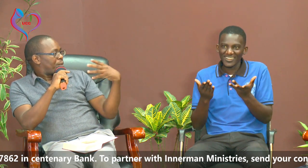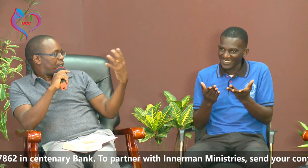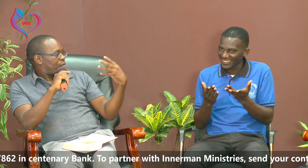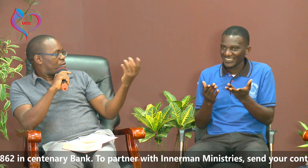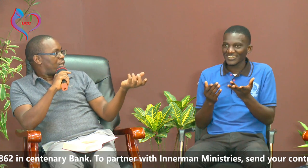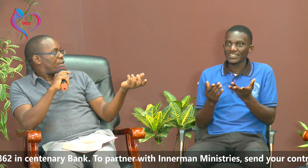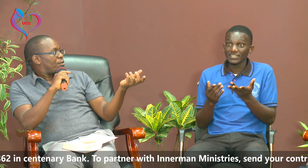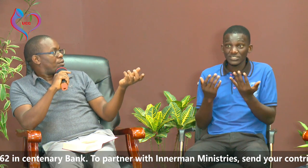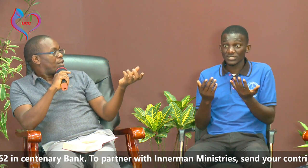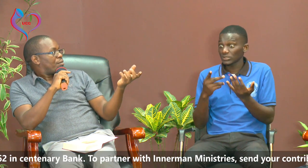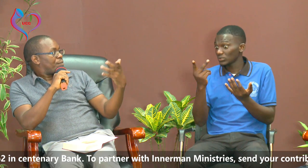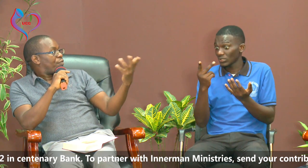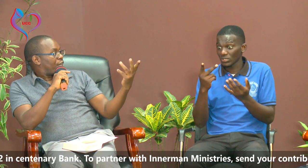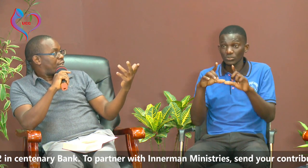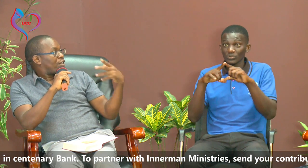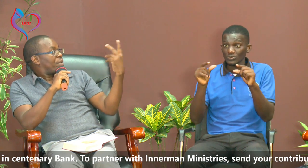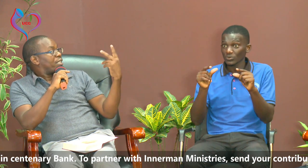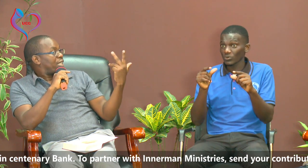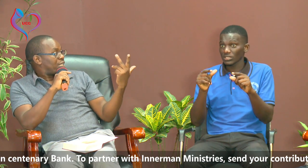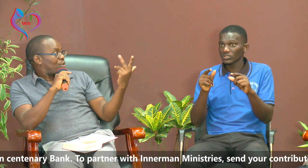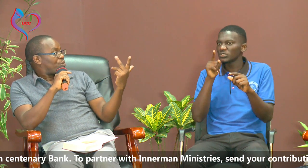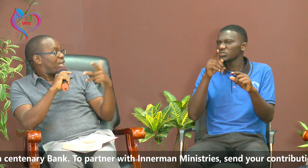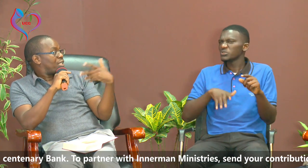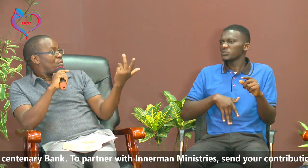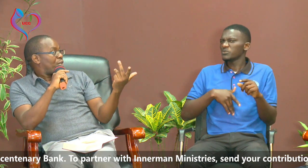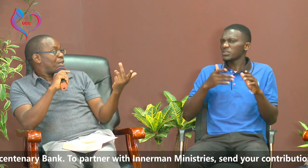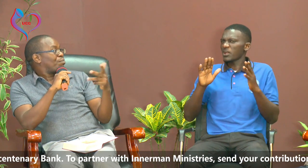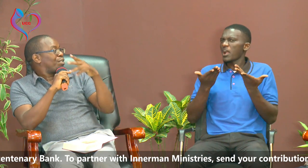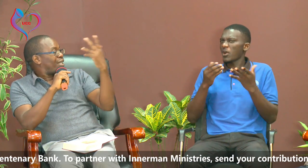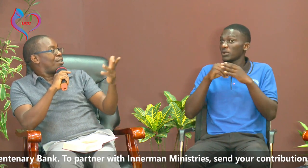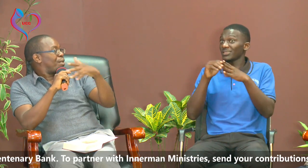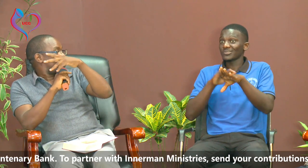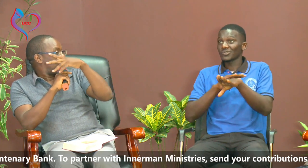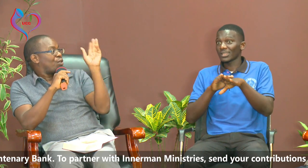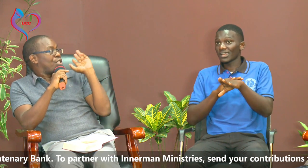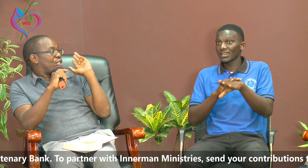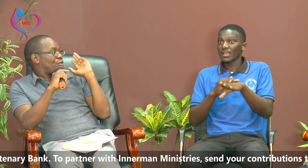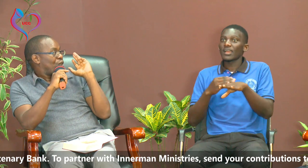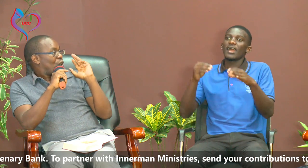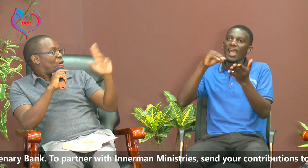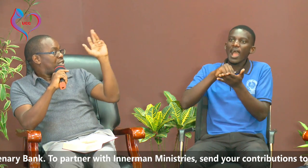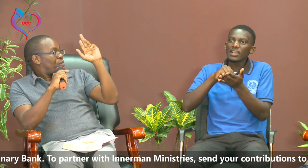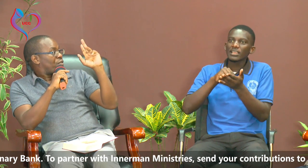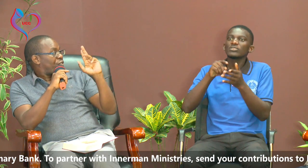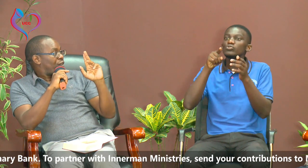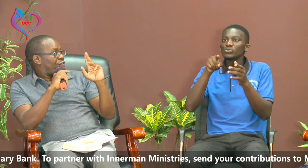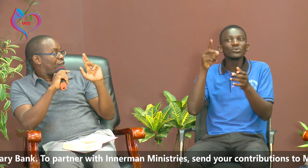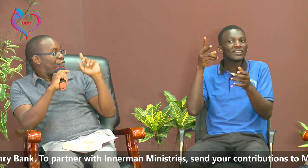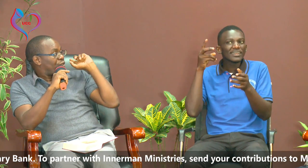Katubite gide ni Muluganda bifana na nenga mbadente geza bitu ya anja ulu dala nina hivye anja ulu nye nye nyo. One is about